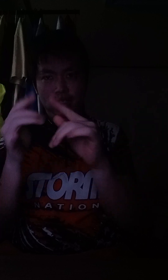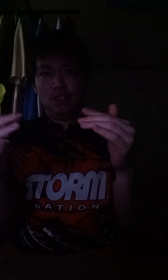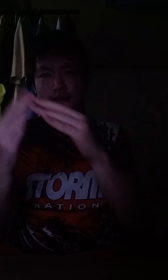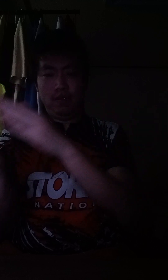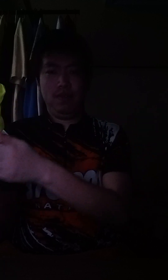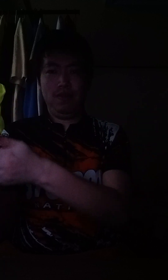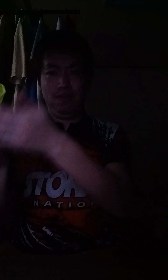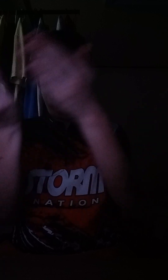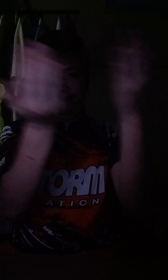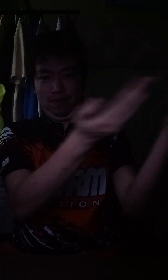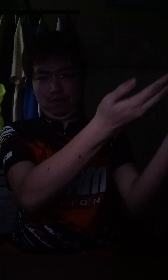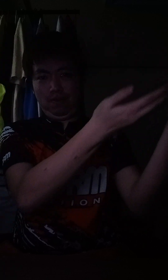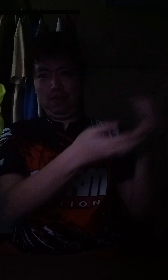집으로 향합니다.